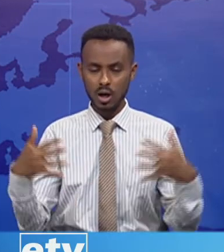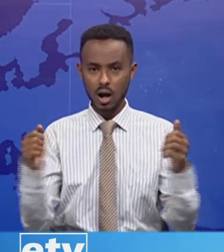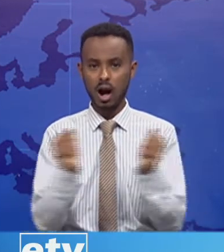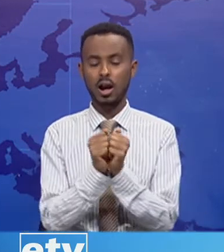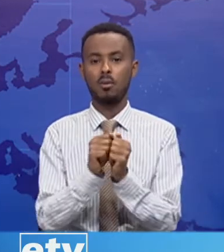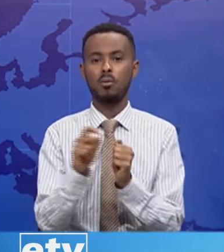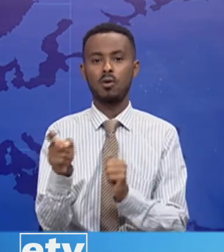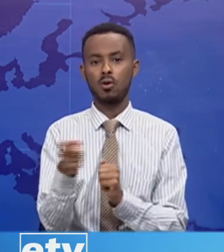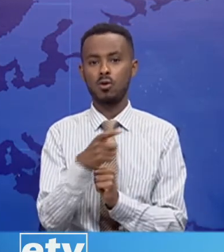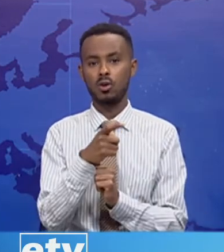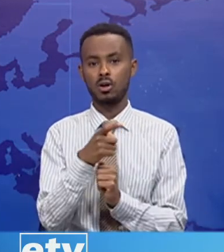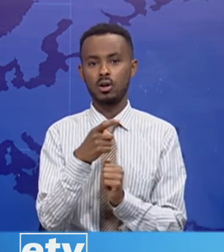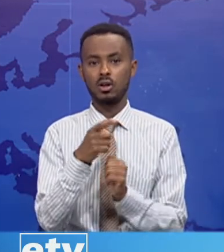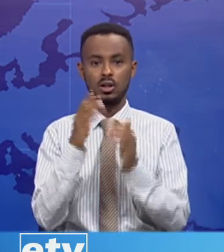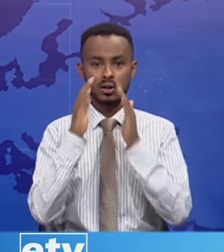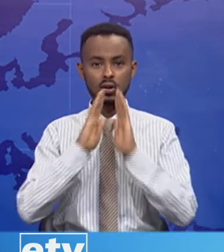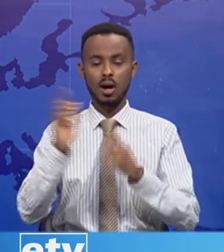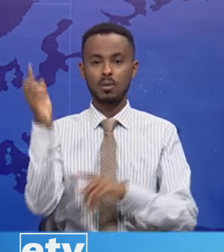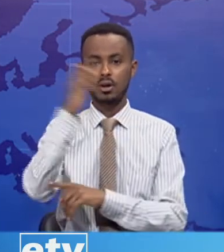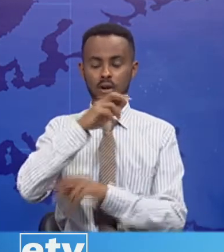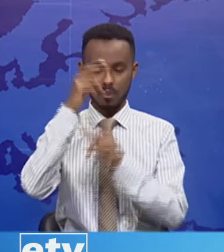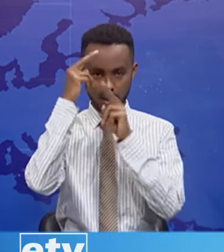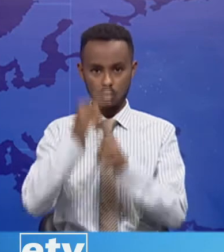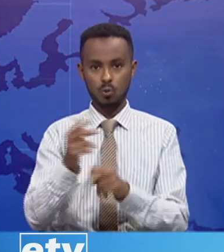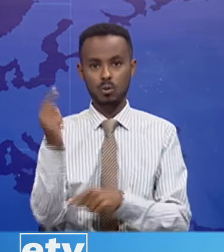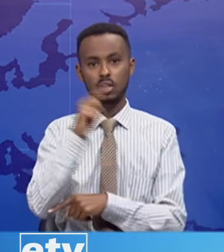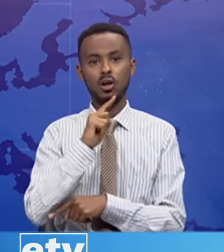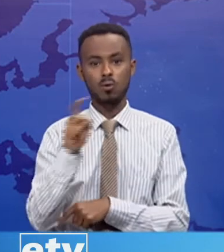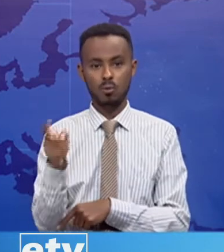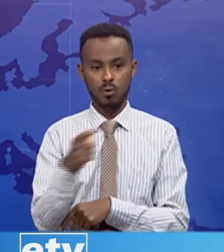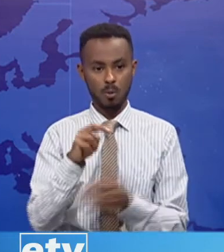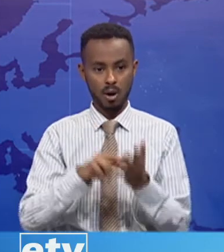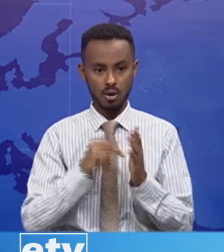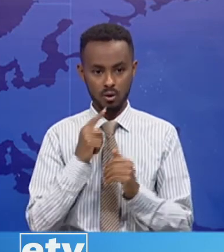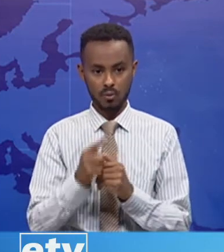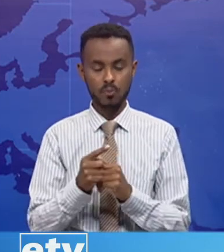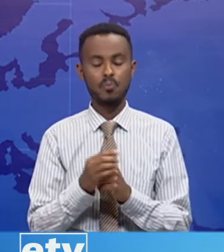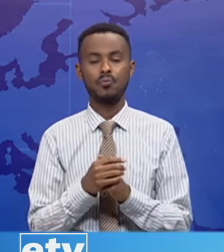በመሆን የሰላም ቀን የሚያከብሩበት ቀን ነው የሚሆነው ማለት ነው።